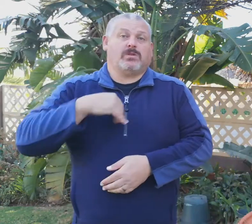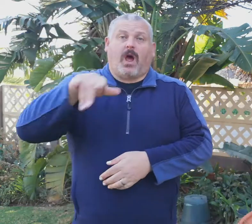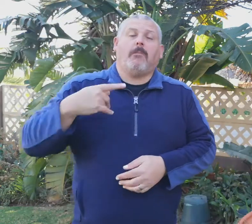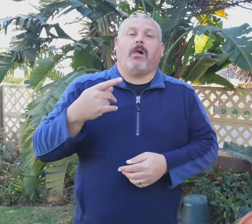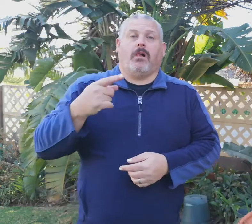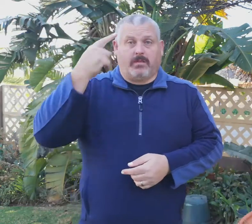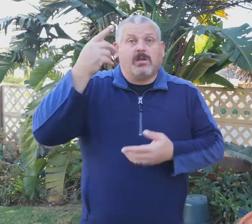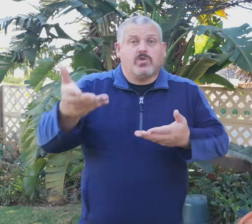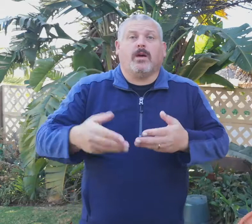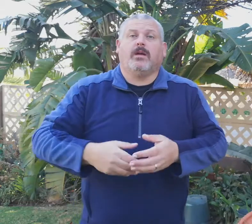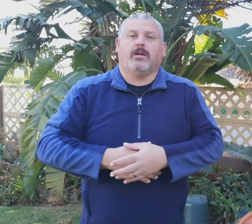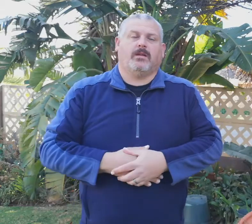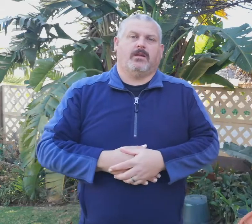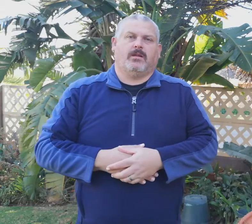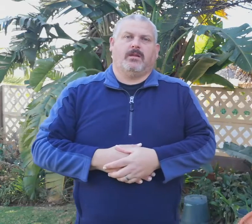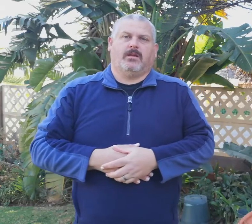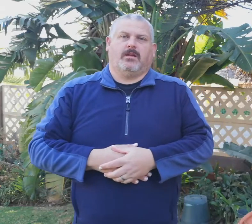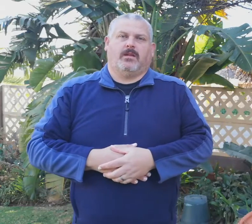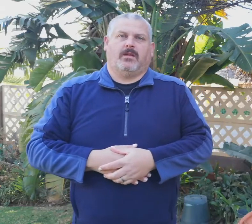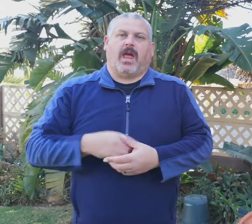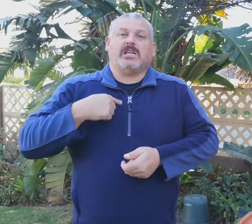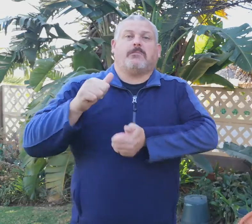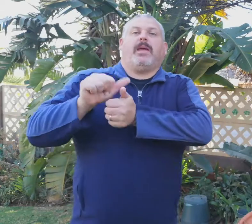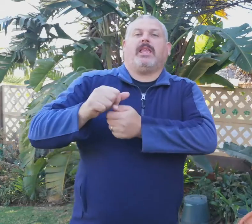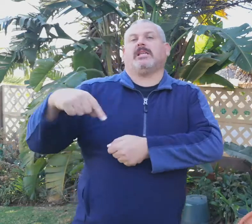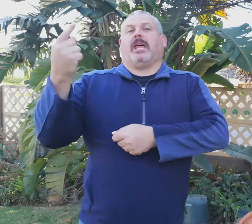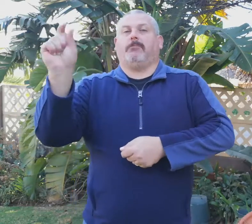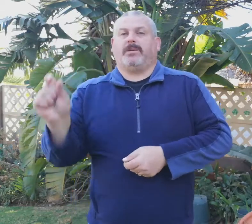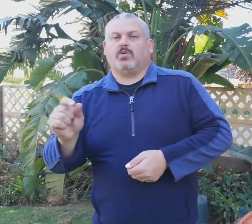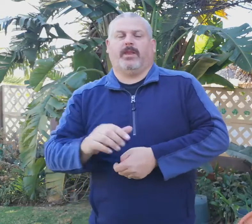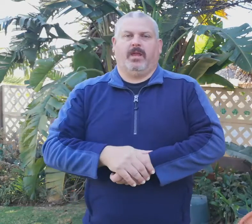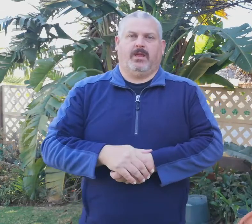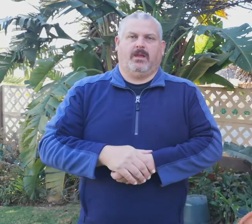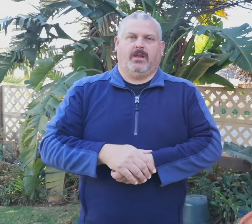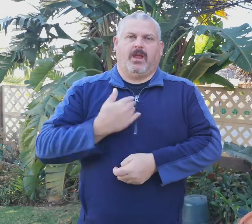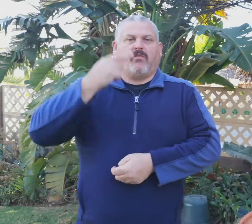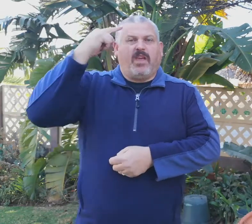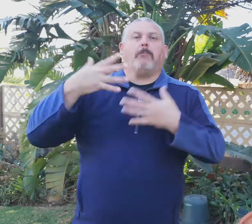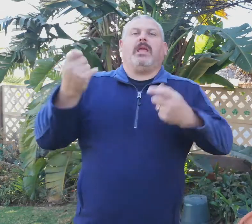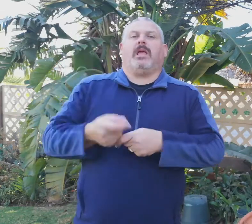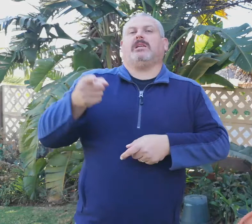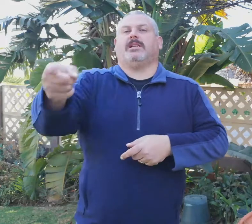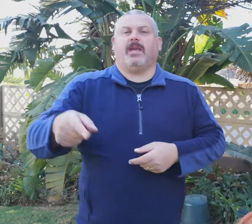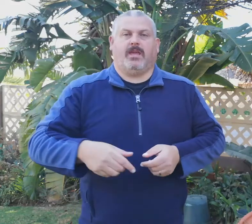ons allemaal denk so. Het is beter as 'n ander persoon. Ek weet meer as jy.